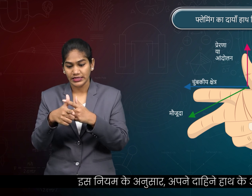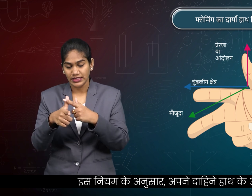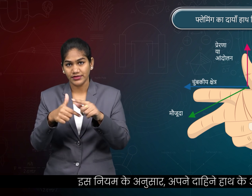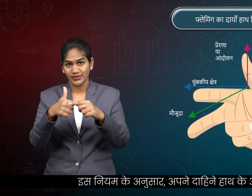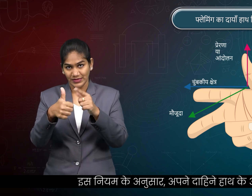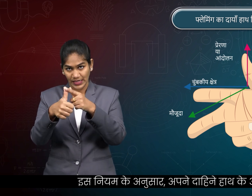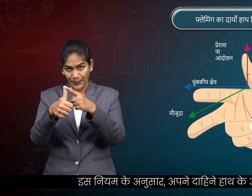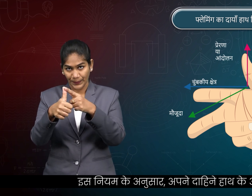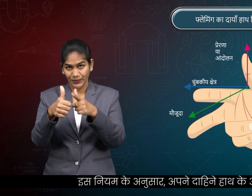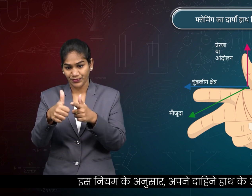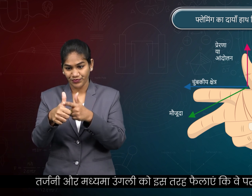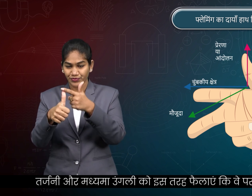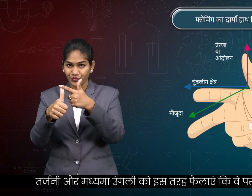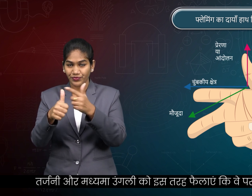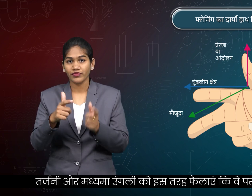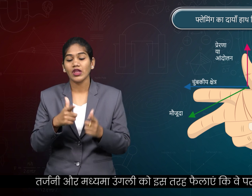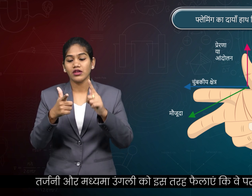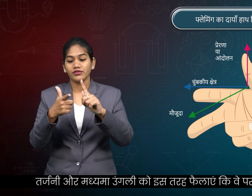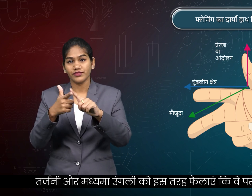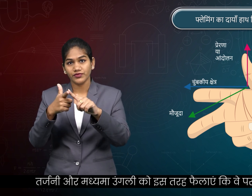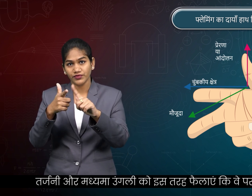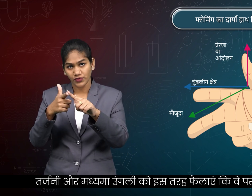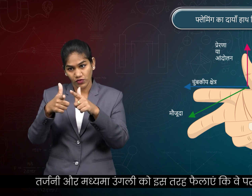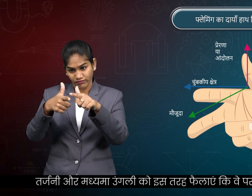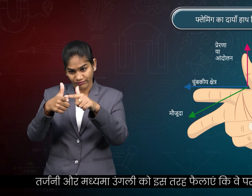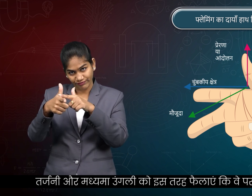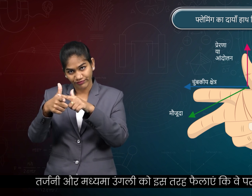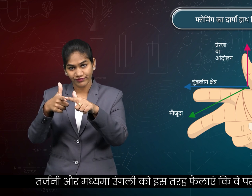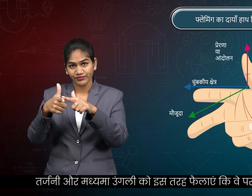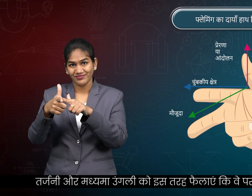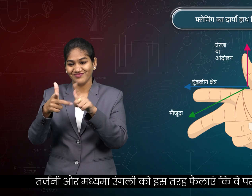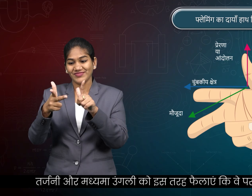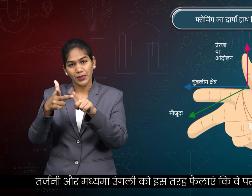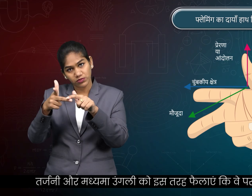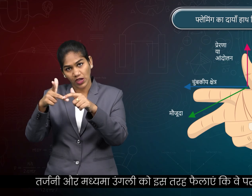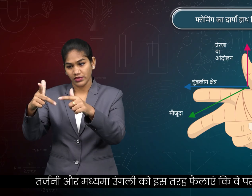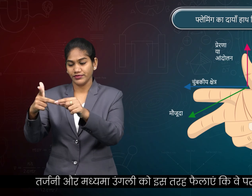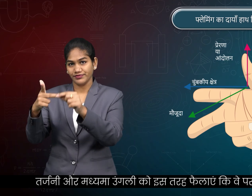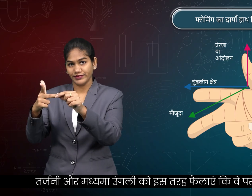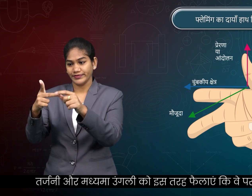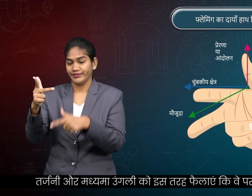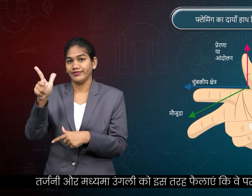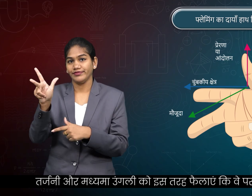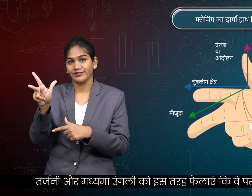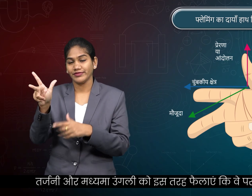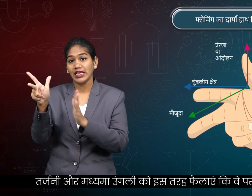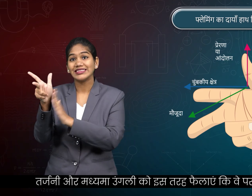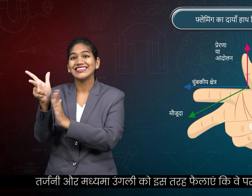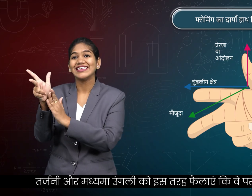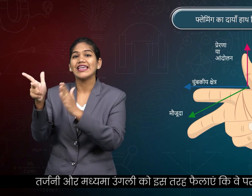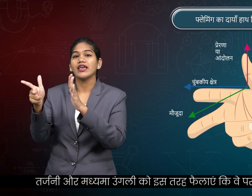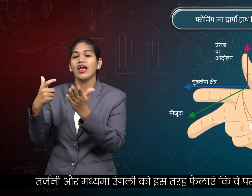के अंगूठे, तर्जनी और मध्यमा उंगली को इस तरह फैलाइए कि